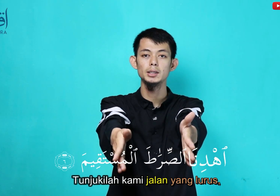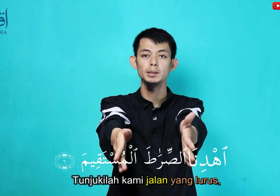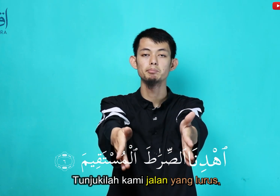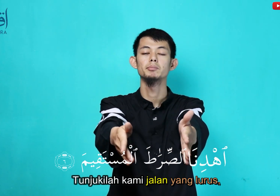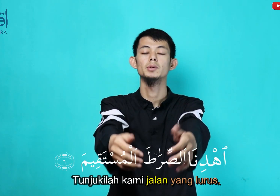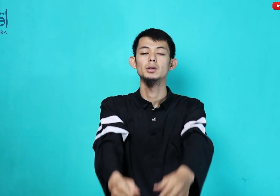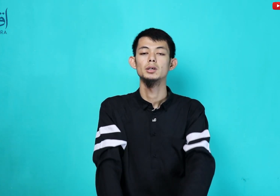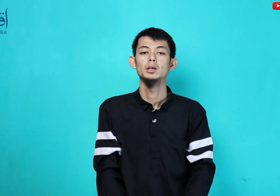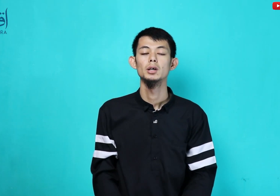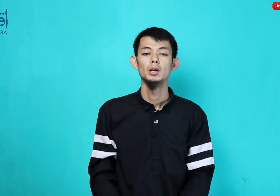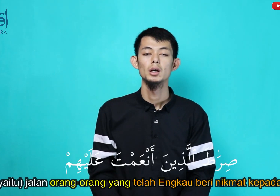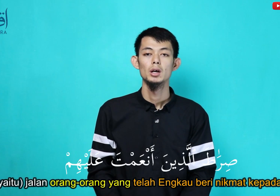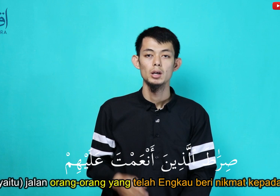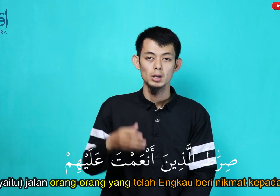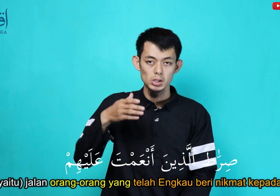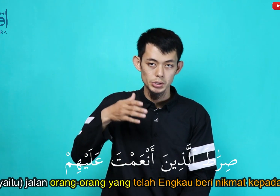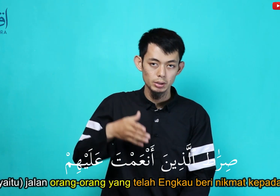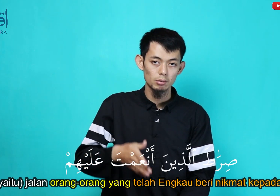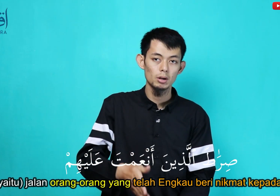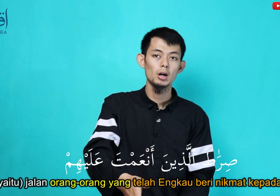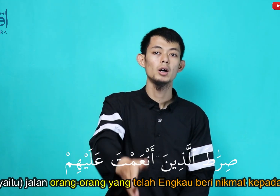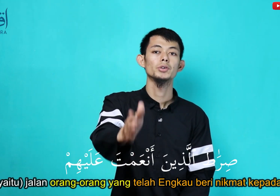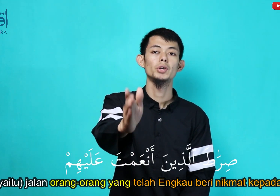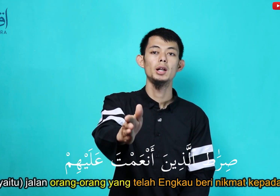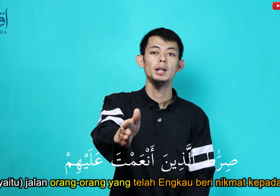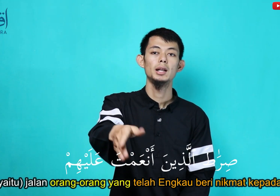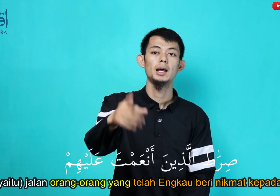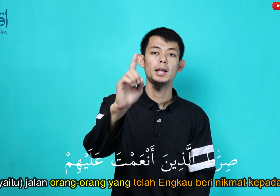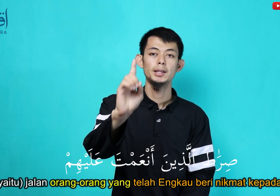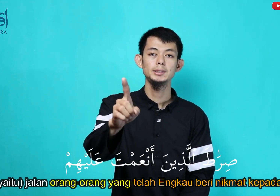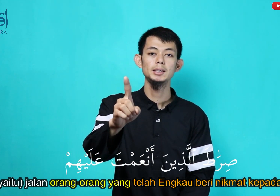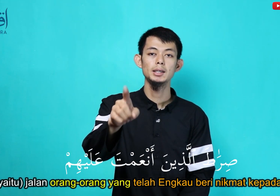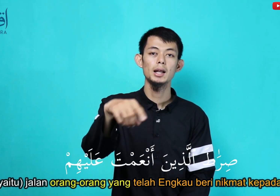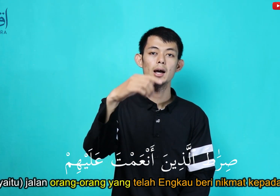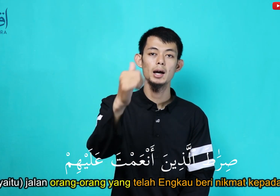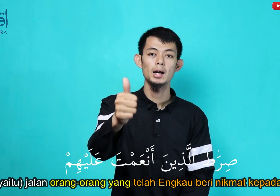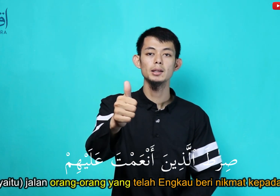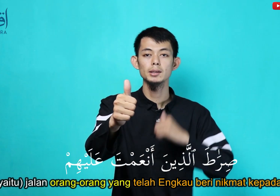mustaqim. Siratal ladzina an